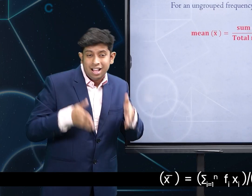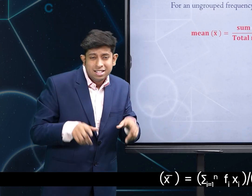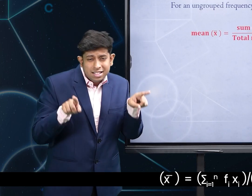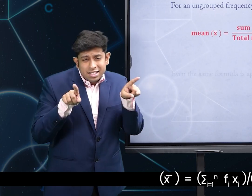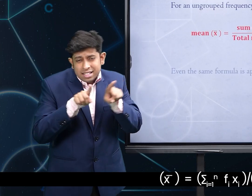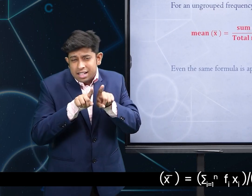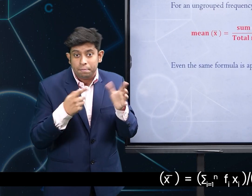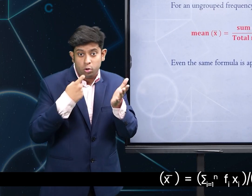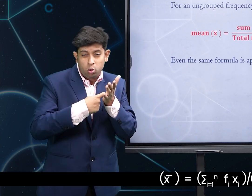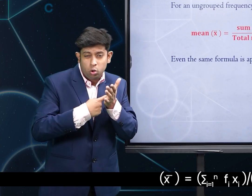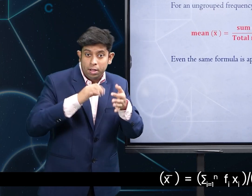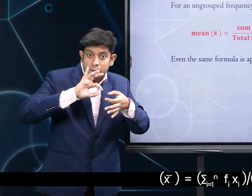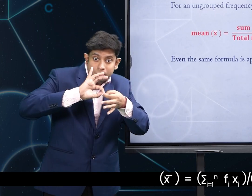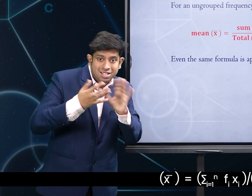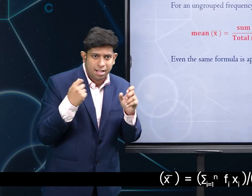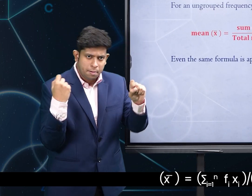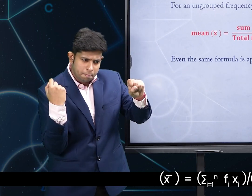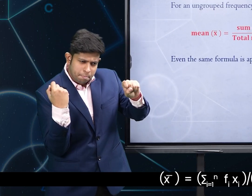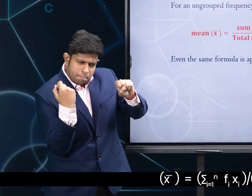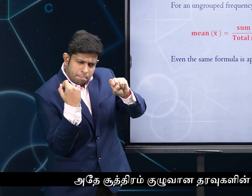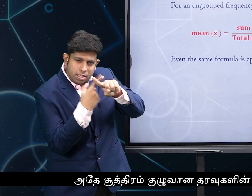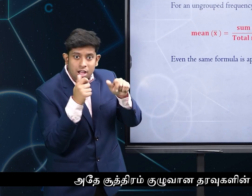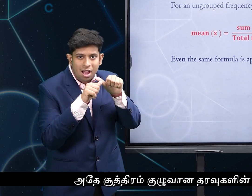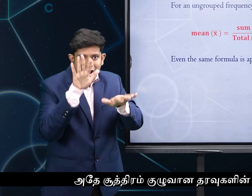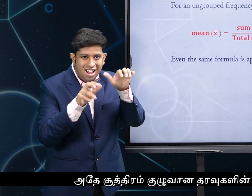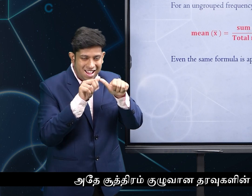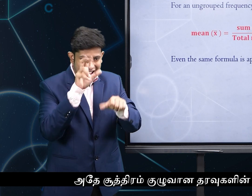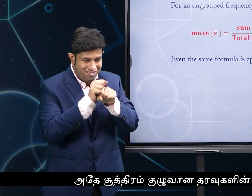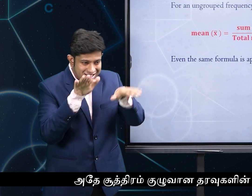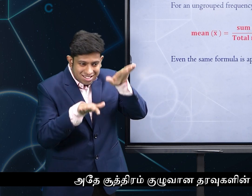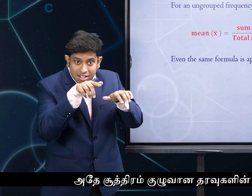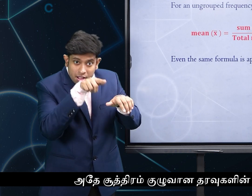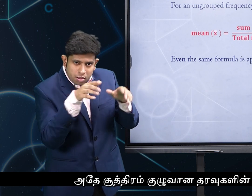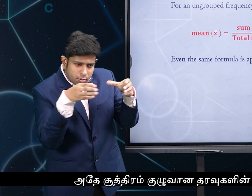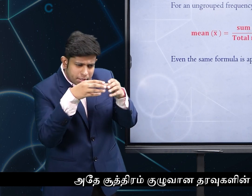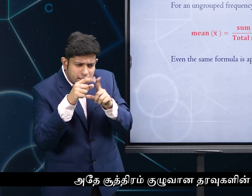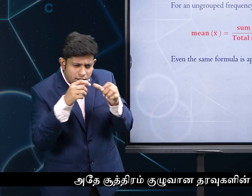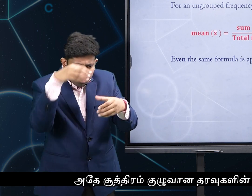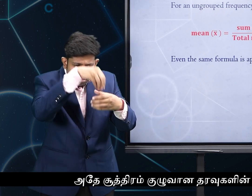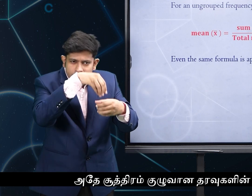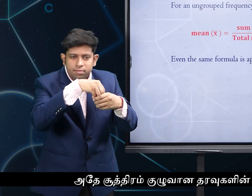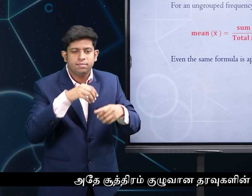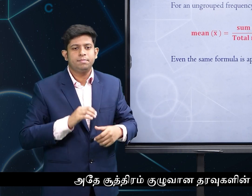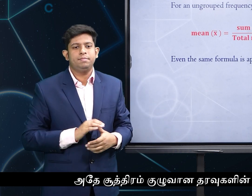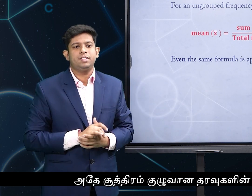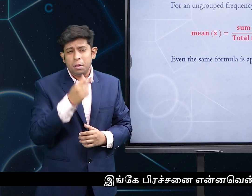மேல் n கீழ் I ஈடு 1 f I. அதே சூத்திரம் குழுவான தரவுகளின் சராசரிக்கும் பொருந்தும்.